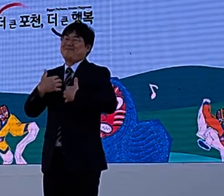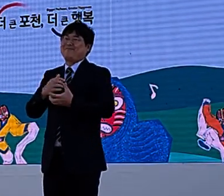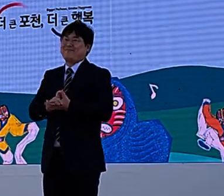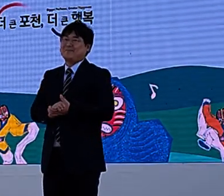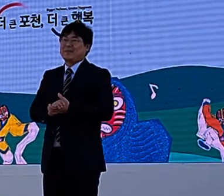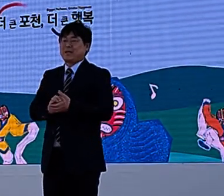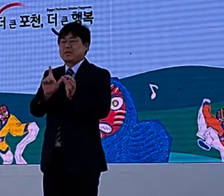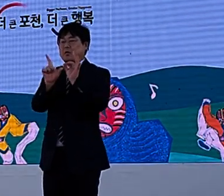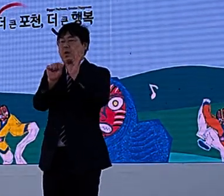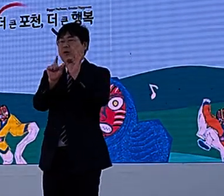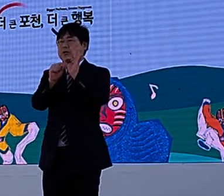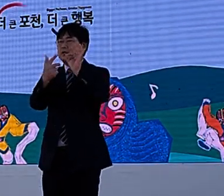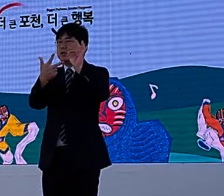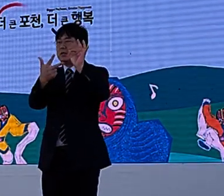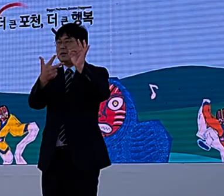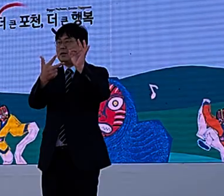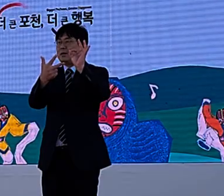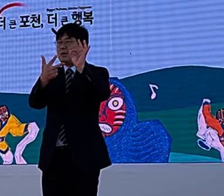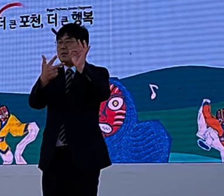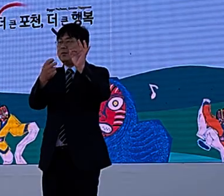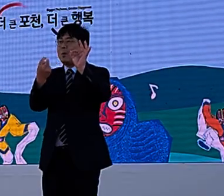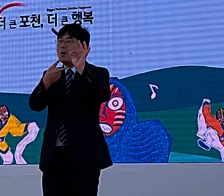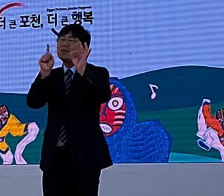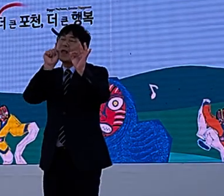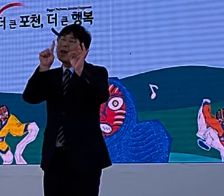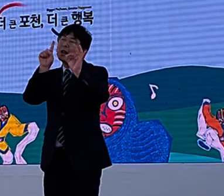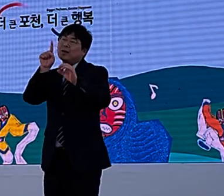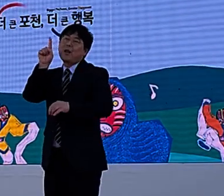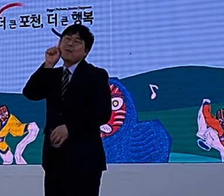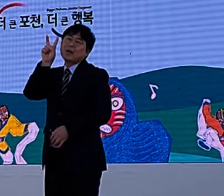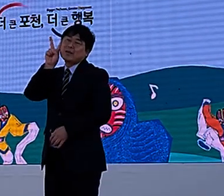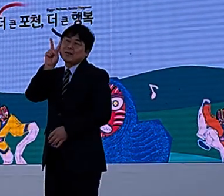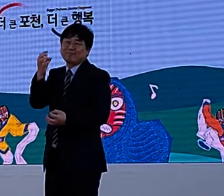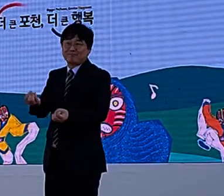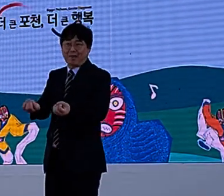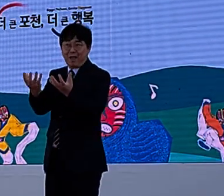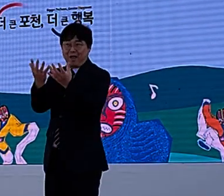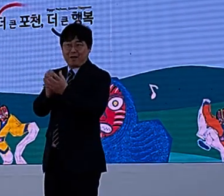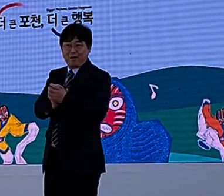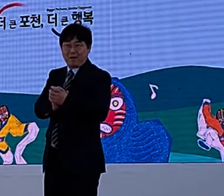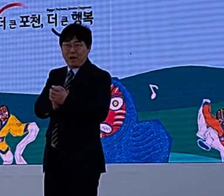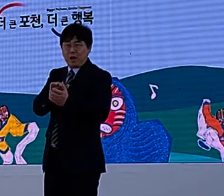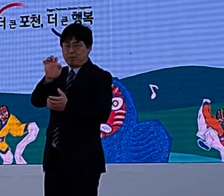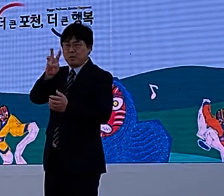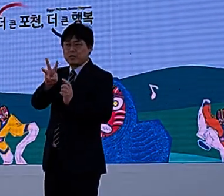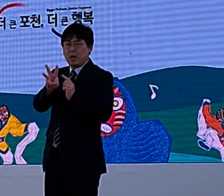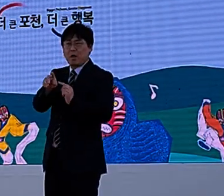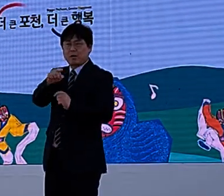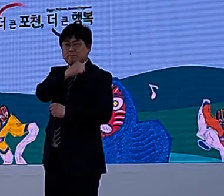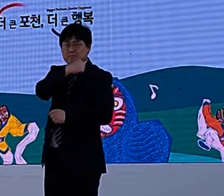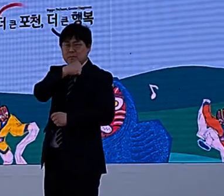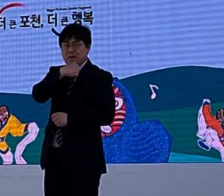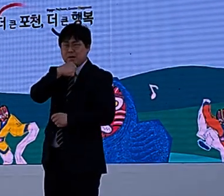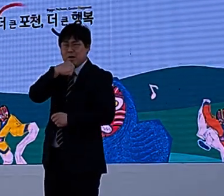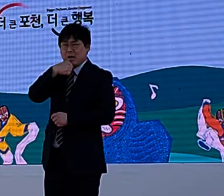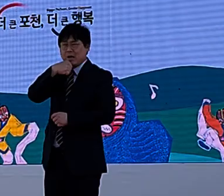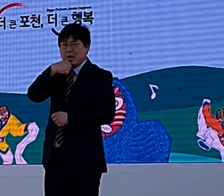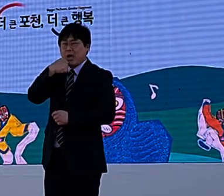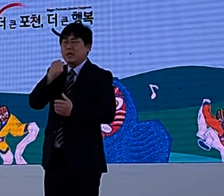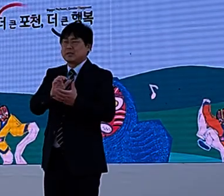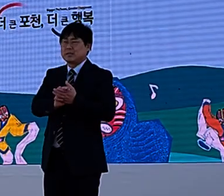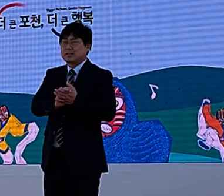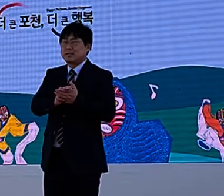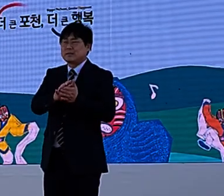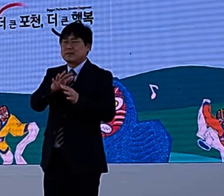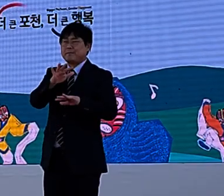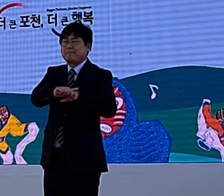10월 7일 오늘부터 8일까지 저희가 개최되는 이번 축제는 포천의 질 좋고 맛 좋은 농축산물을